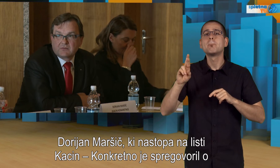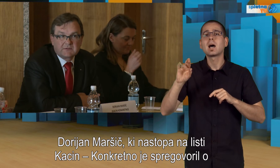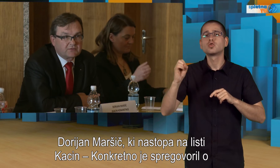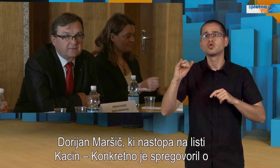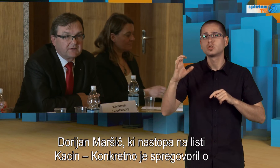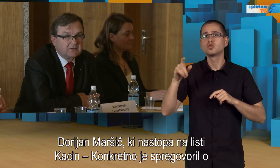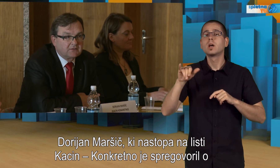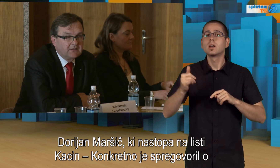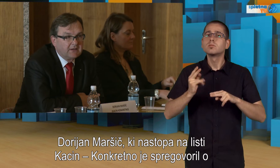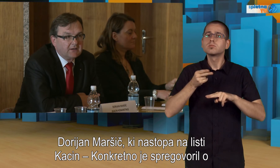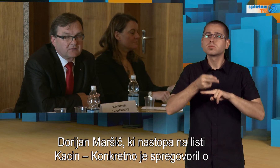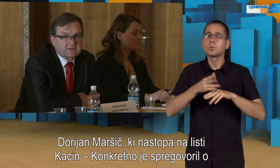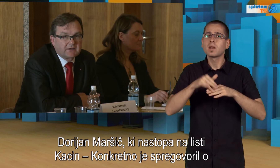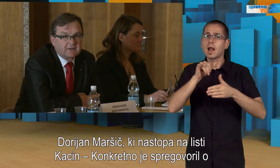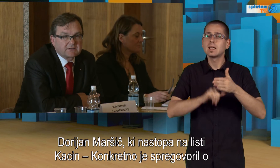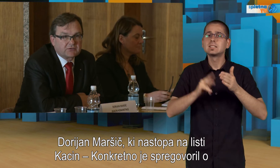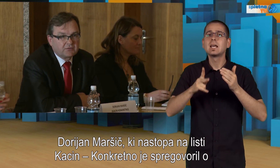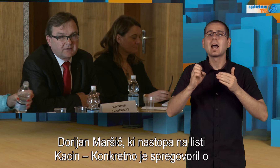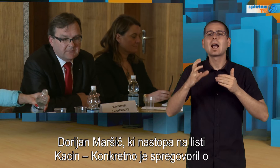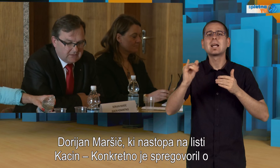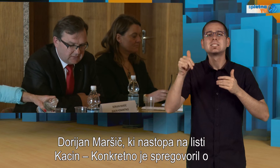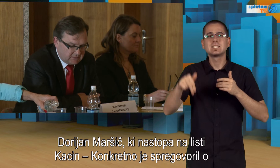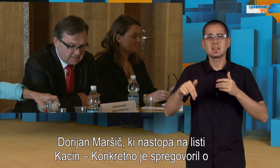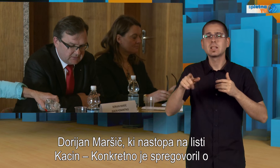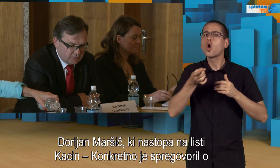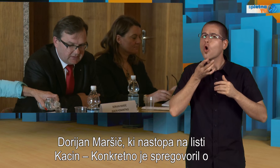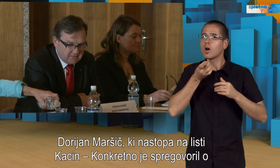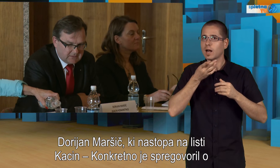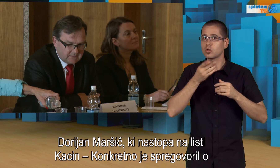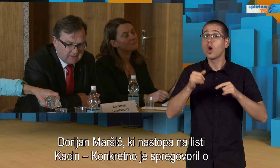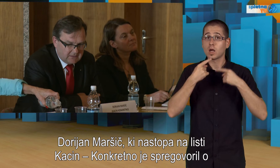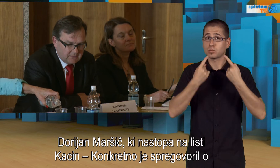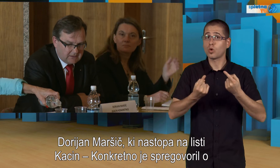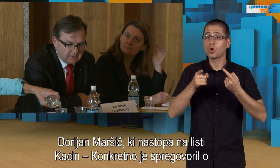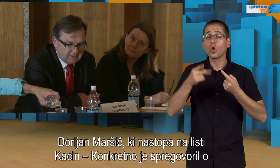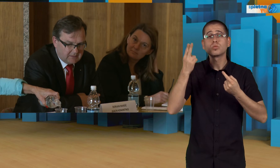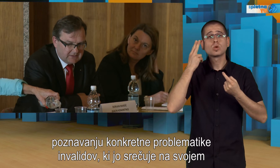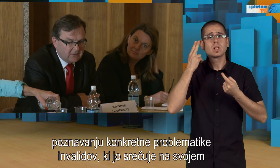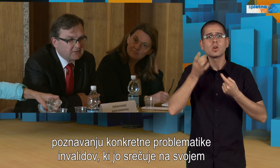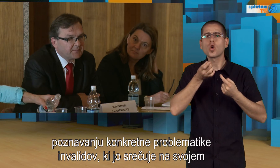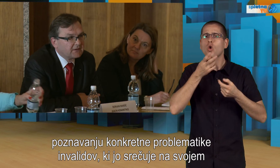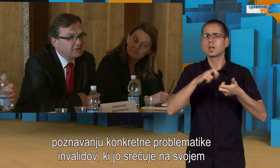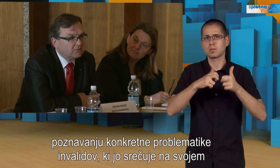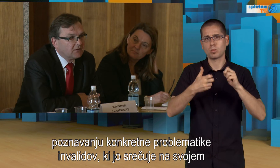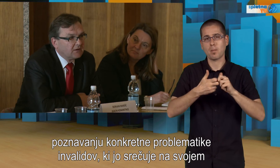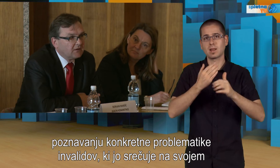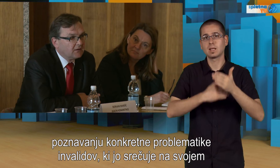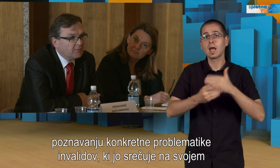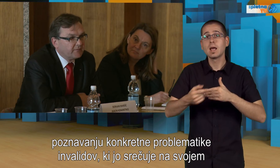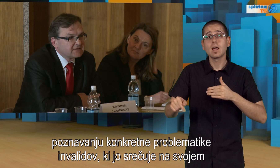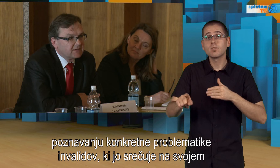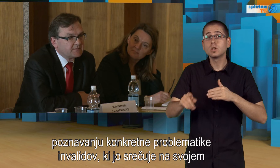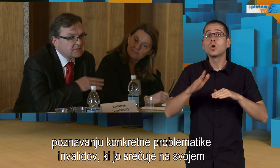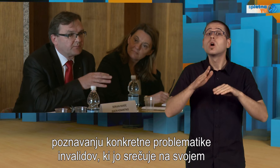Dorjan Maršič, ki nastopa na listi Kacin Konkretno, je spregovoril o poznavanju konkretne problematike invalidov, ki